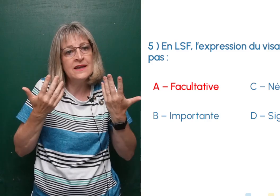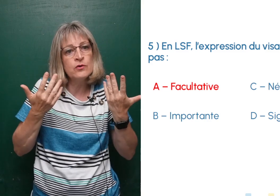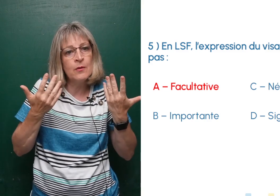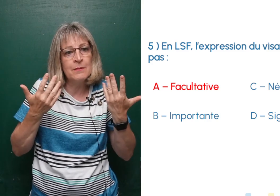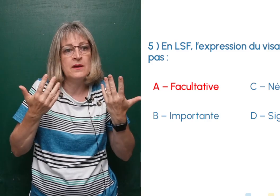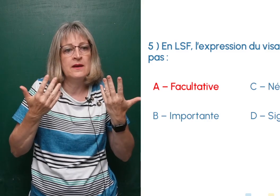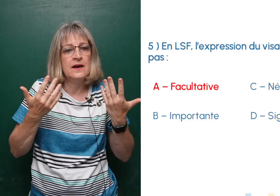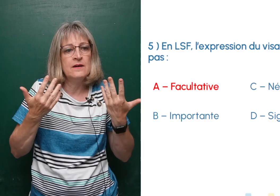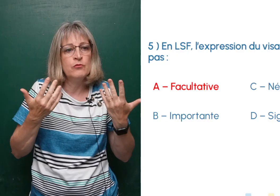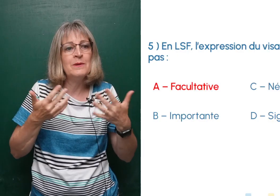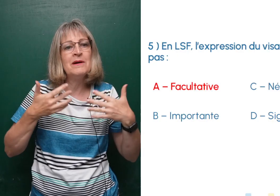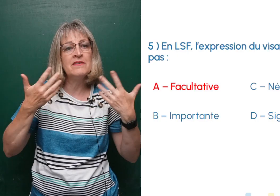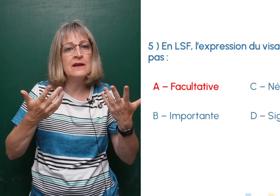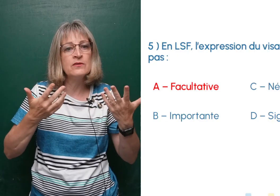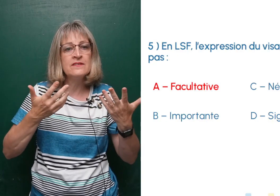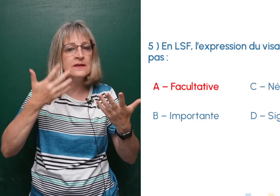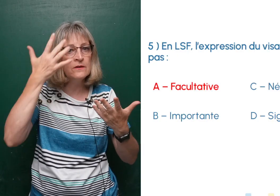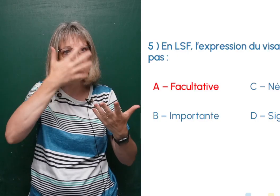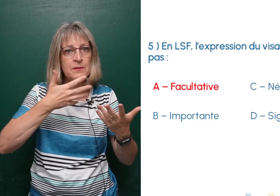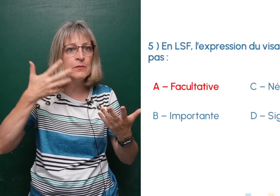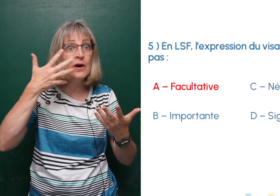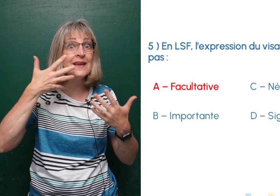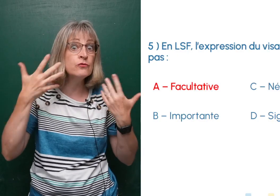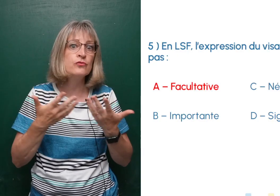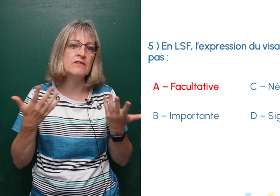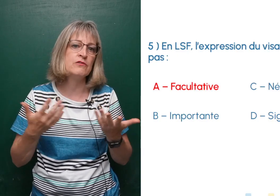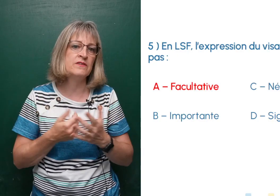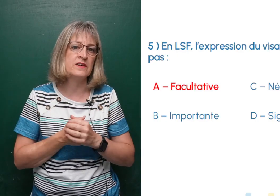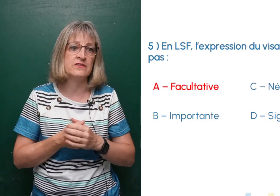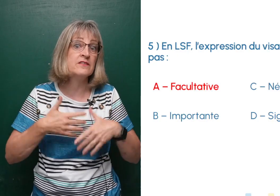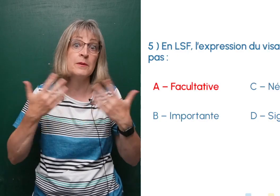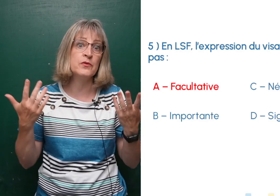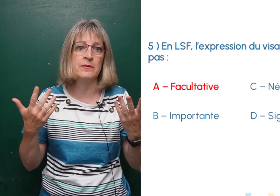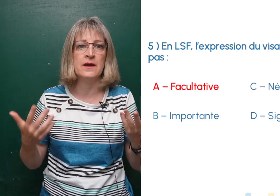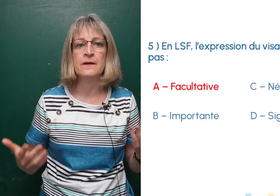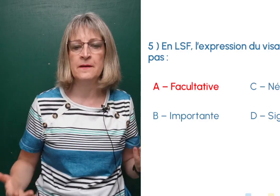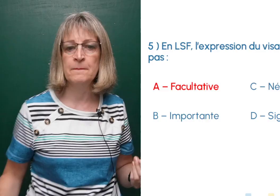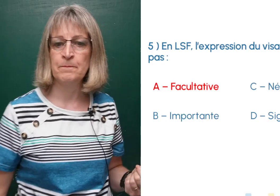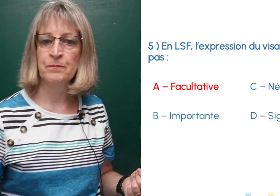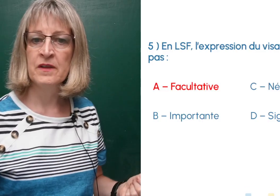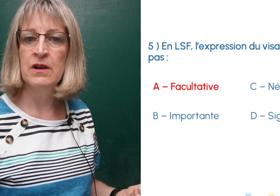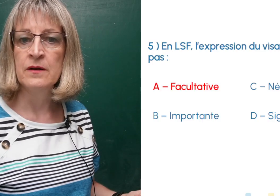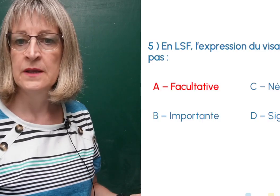quand même. Hein. Vous ne pouvez pas faire la langue des signes en n'exprimant rien du tout avec votre visage. Ça, c'est pas possible. Hein. Voilà.